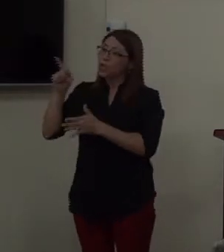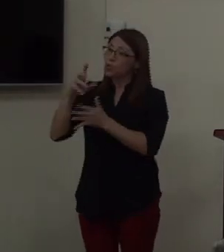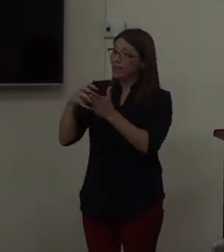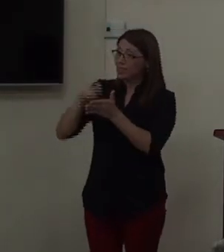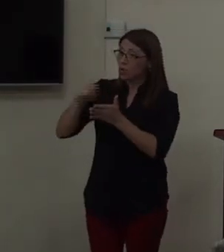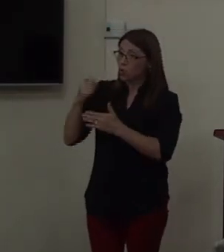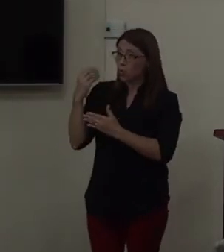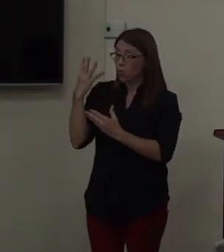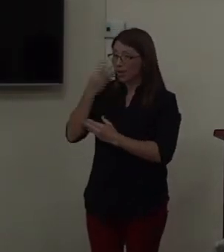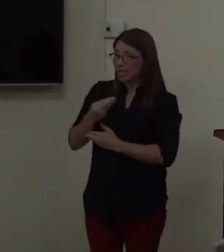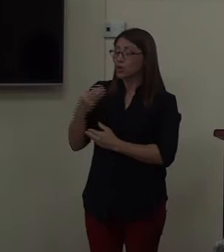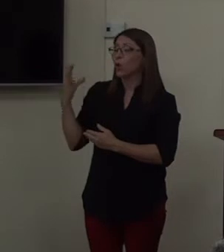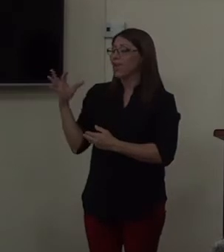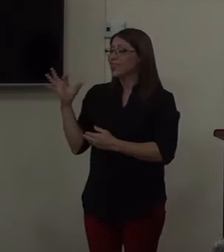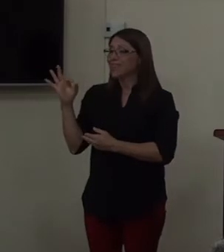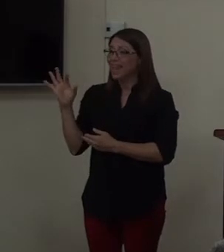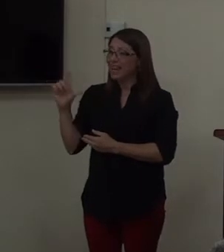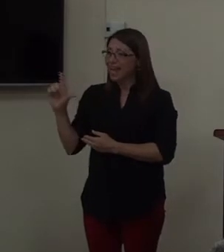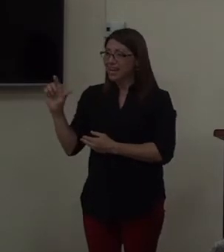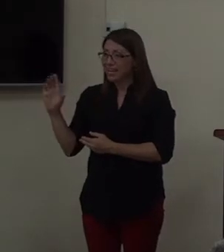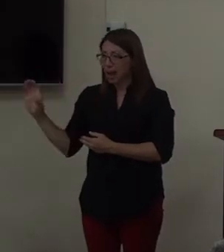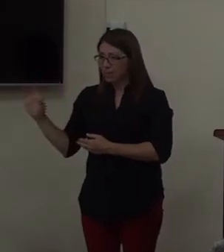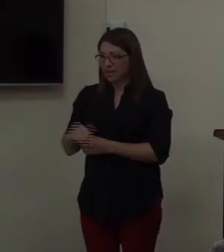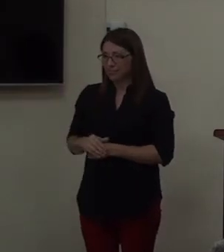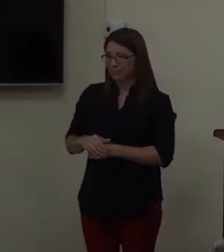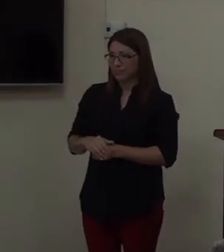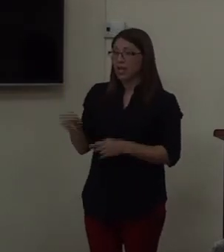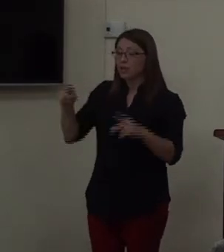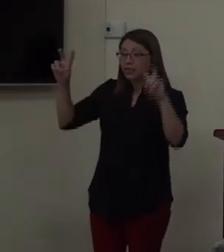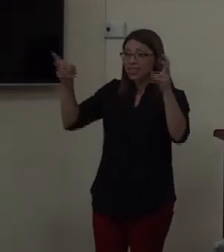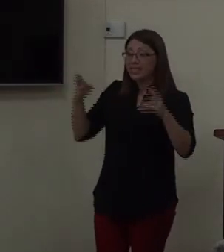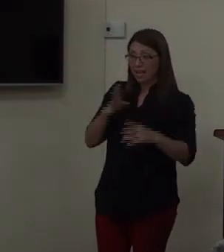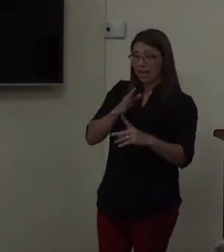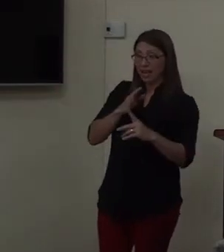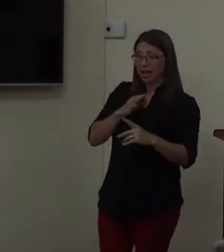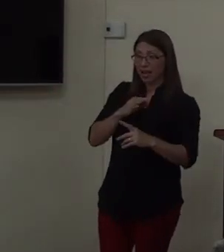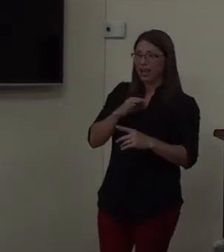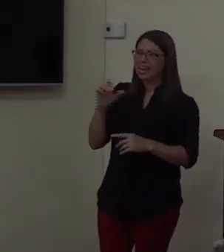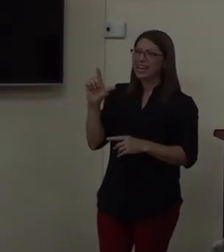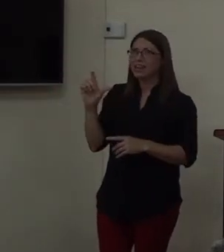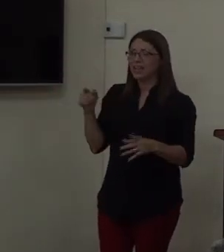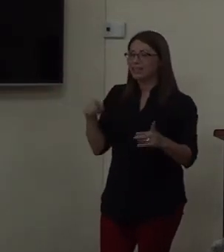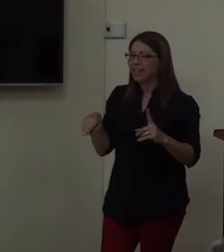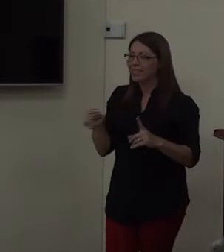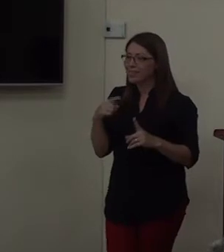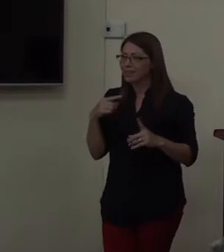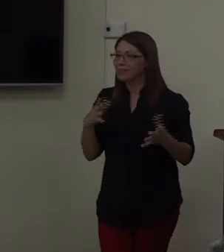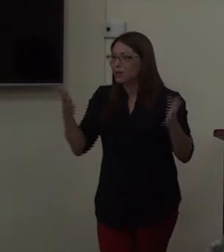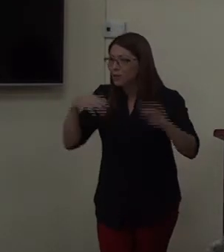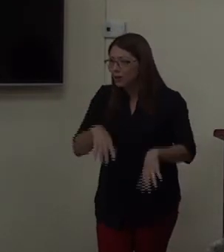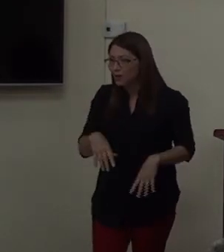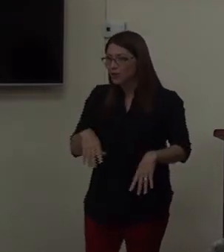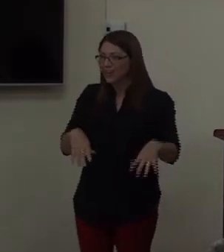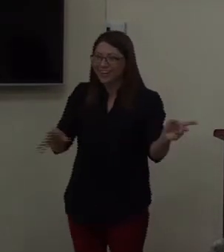precisamente, ¿verdad? How to Fake a Language, ¿verdad? Donde trabaja con los hablantes que inventan la lengua, porque quieren ser reconocidos como los